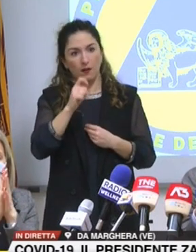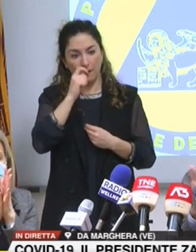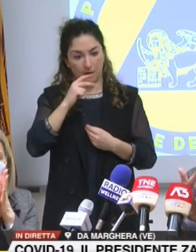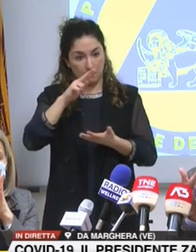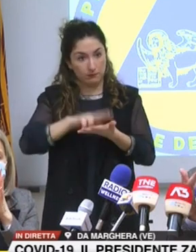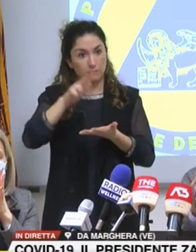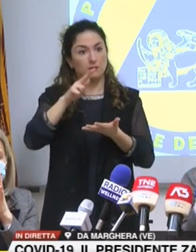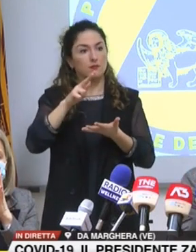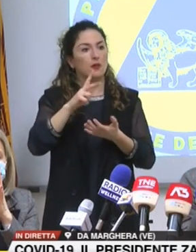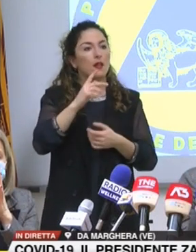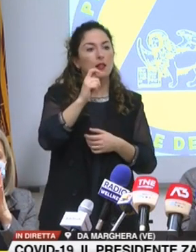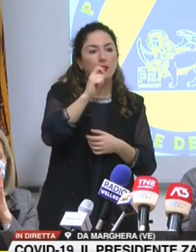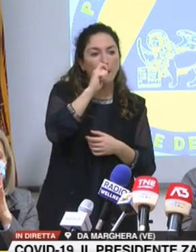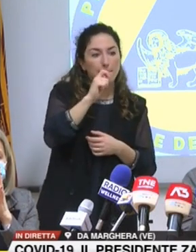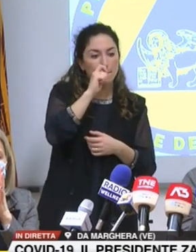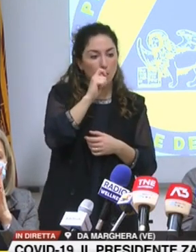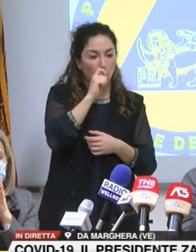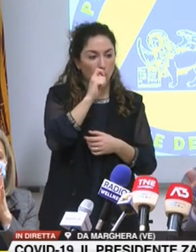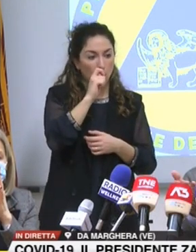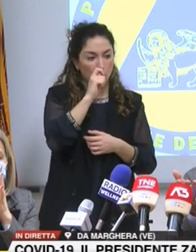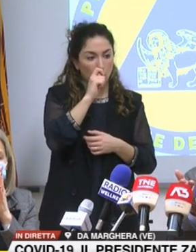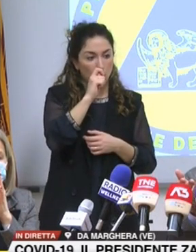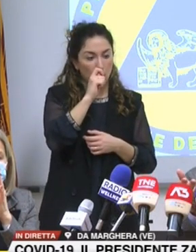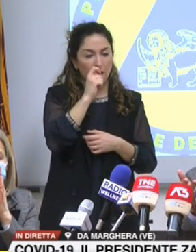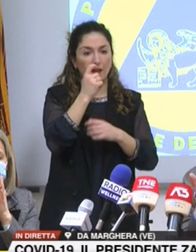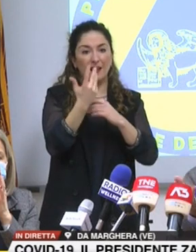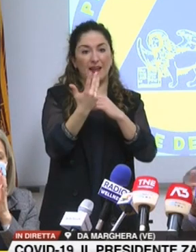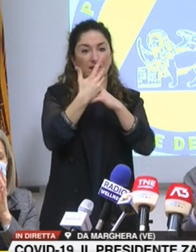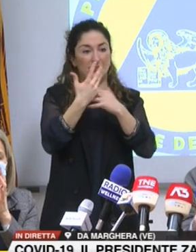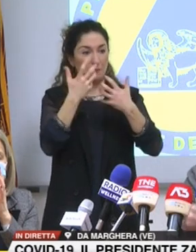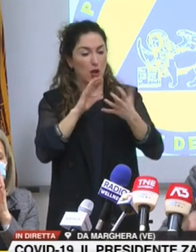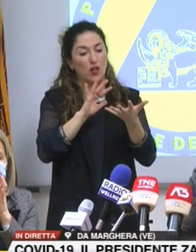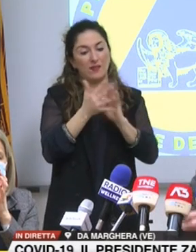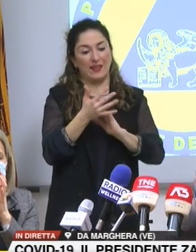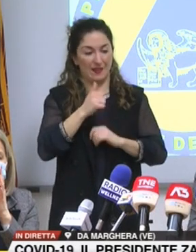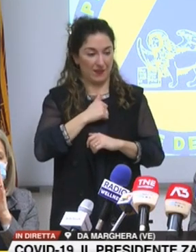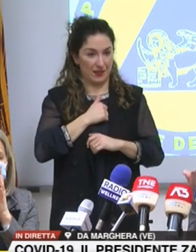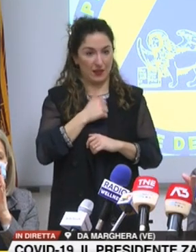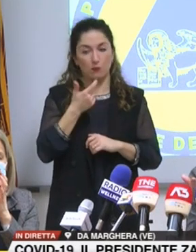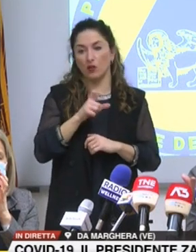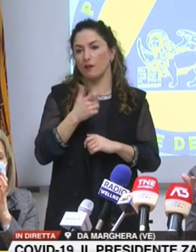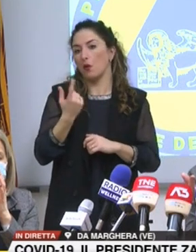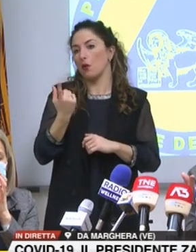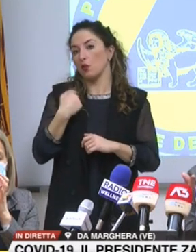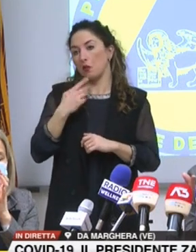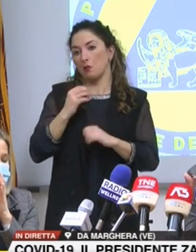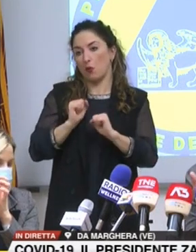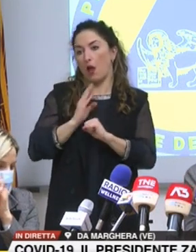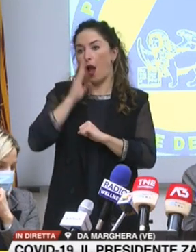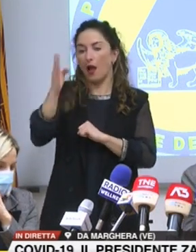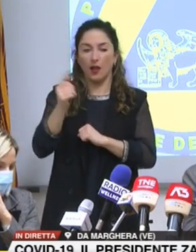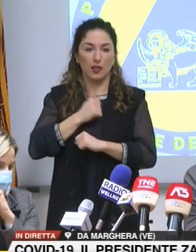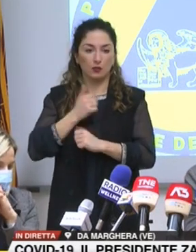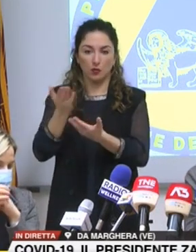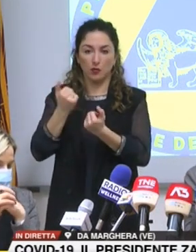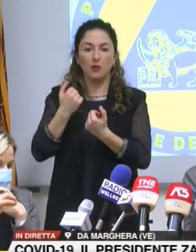oggi vengono utilizzati meno invasivi diventano fai da te, perché uno se li va a comprare e se lo fa da solo. Capite?